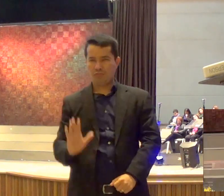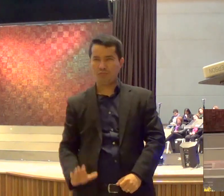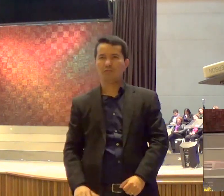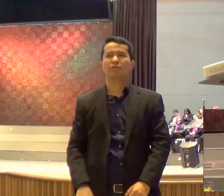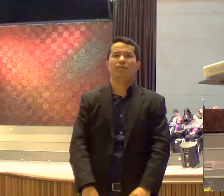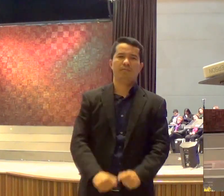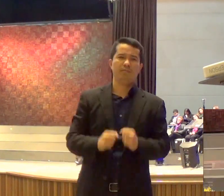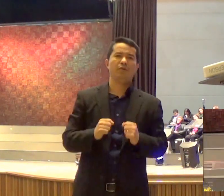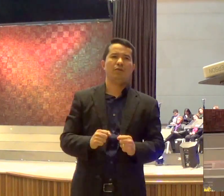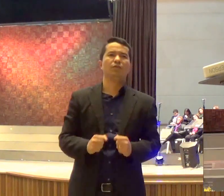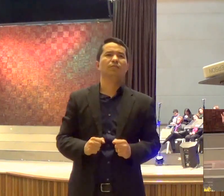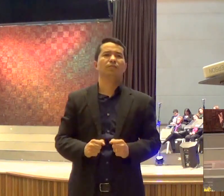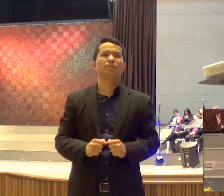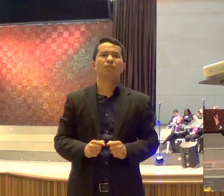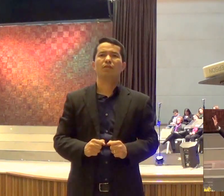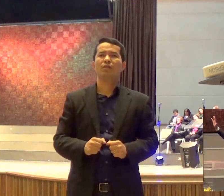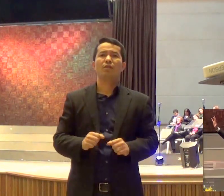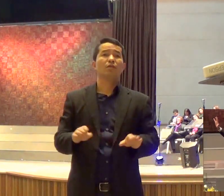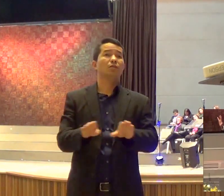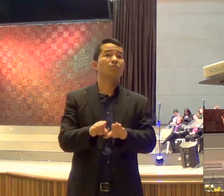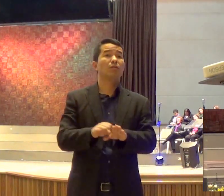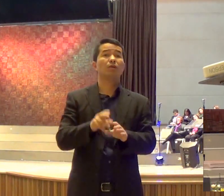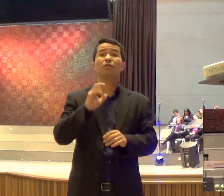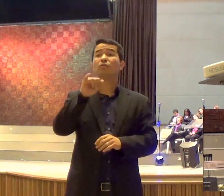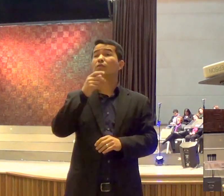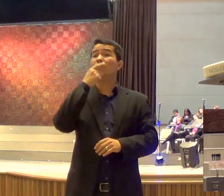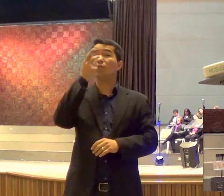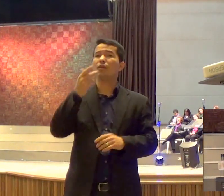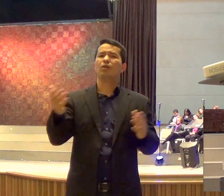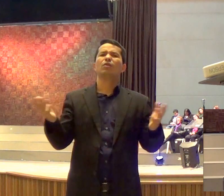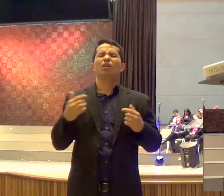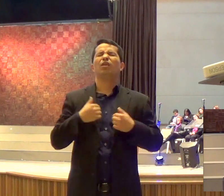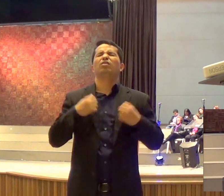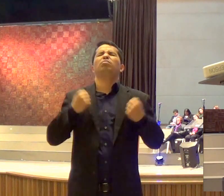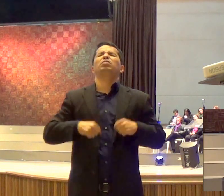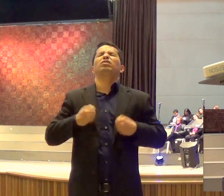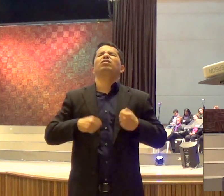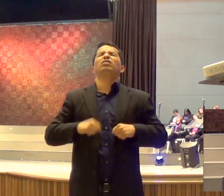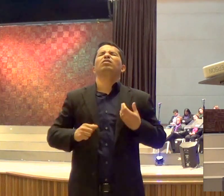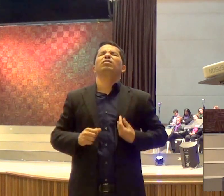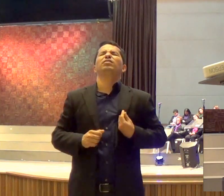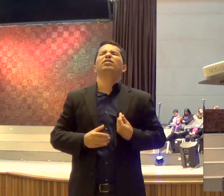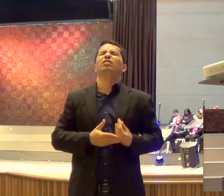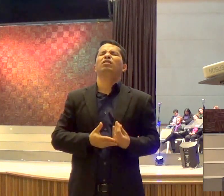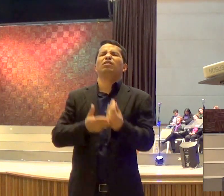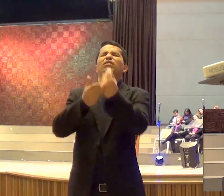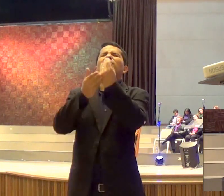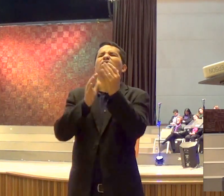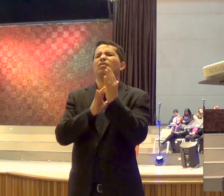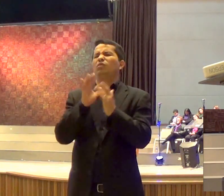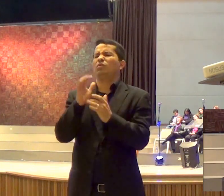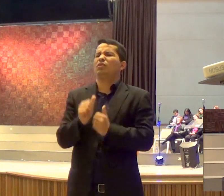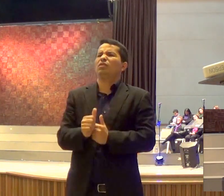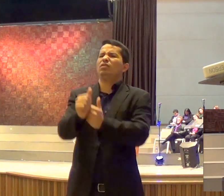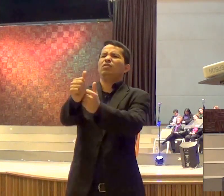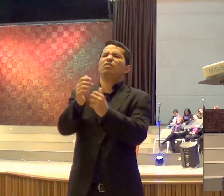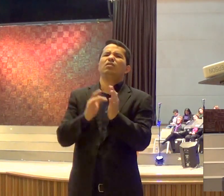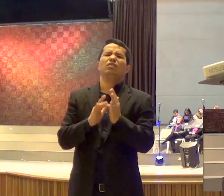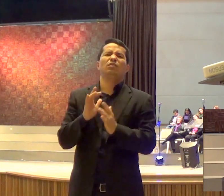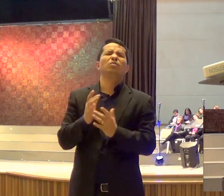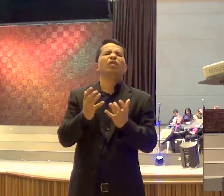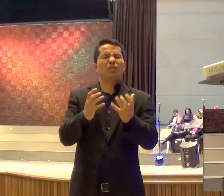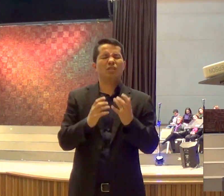ah mais alguém que hoje queria dizer assim Pastor eu preciso de Jesus eu quero entregar minha vida Jesus eu quero seguir a Jesus a partir de hoje